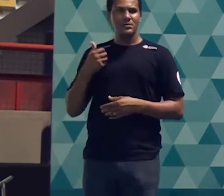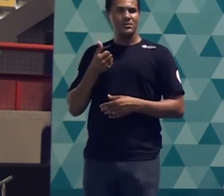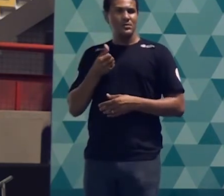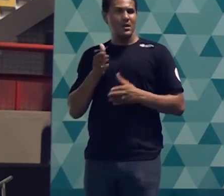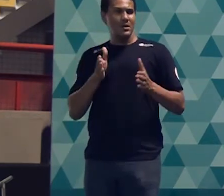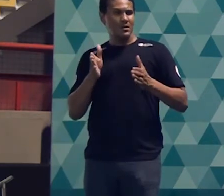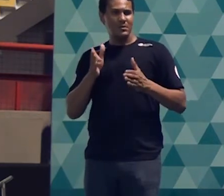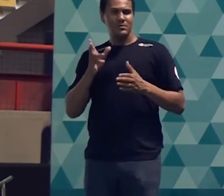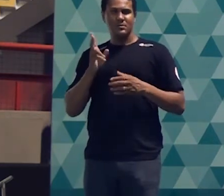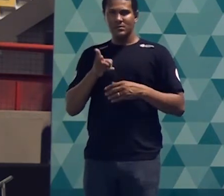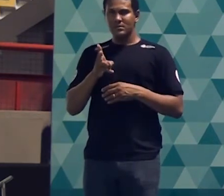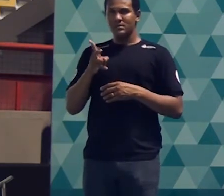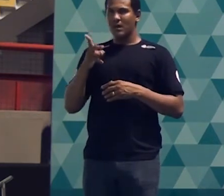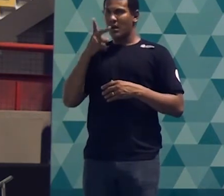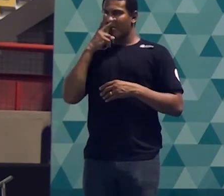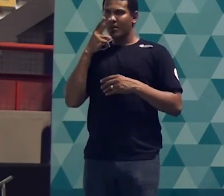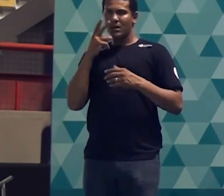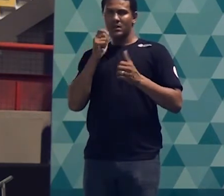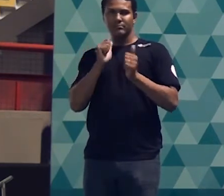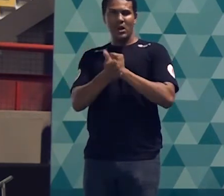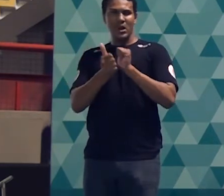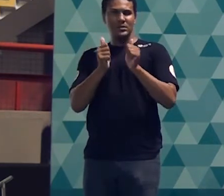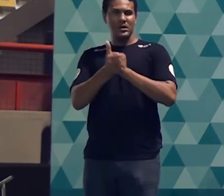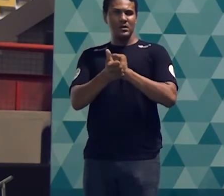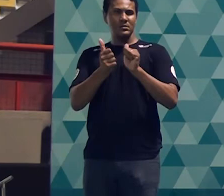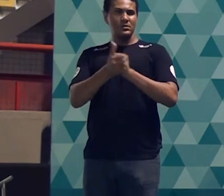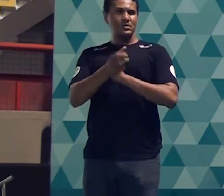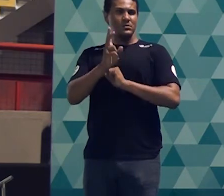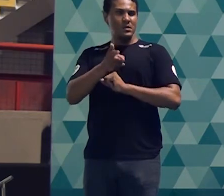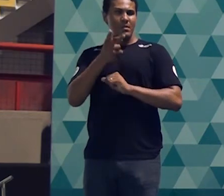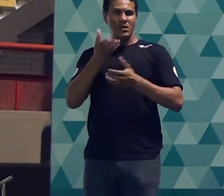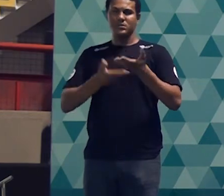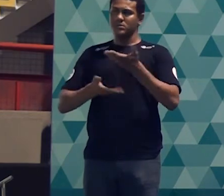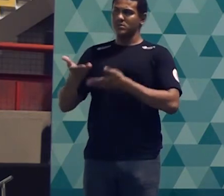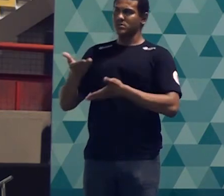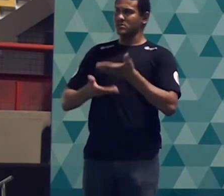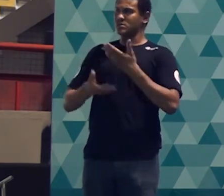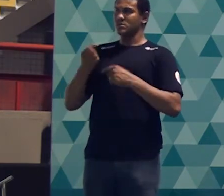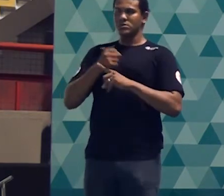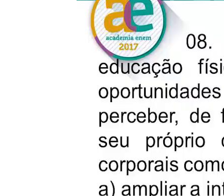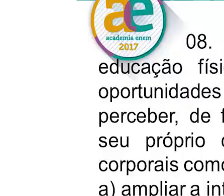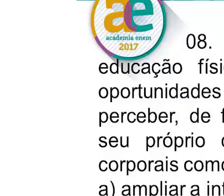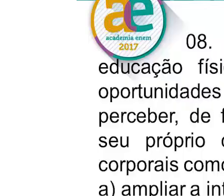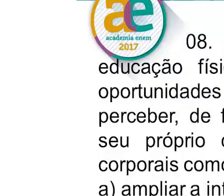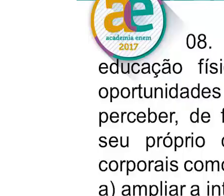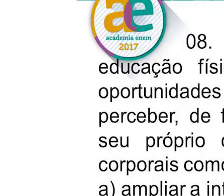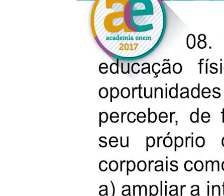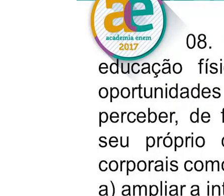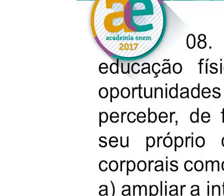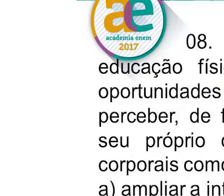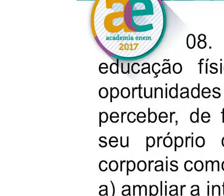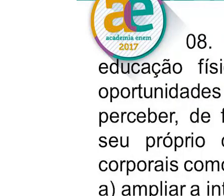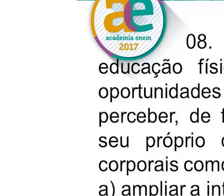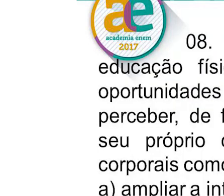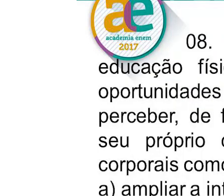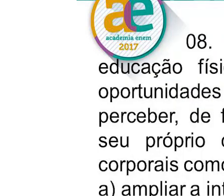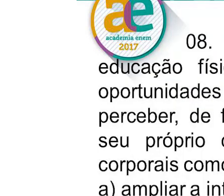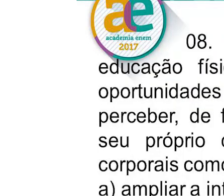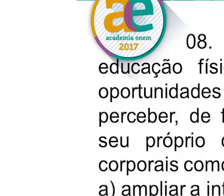alfabetização, sempre o esporte vai estar voltado ao social. Então a resposta correta é a opção A de amor.